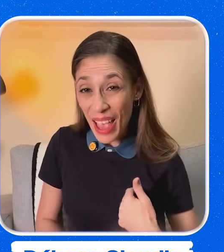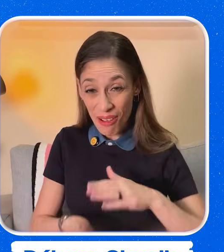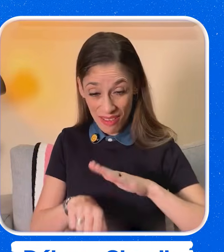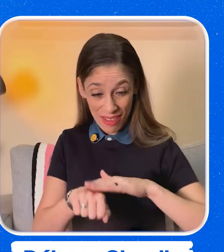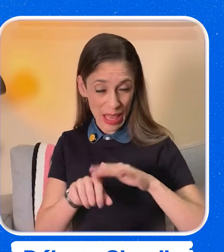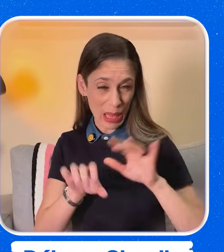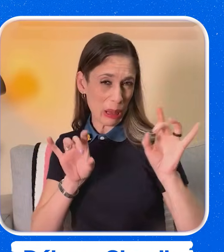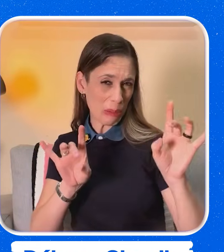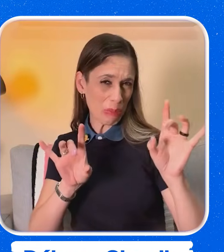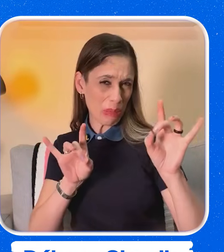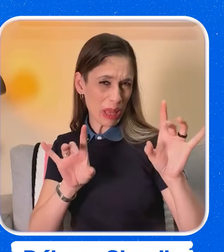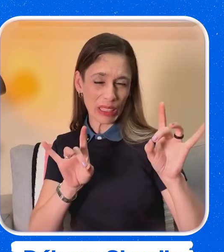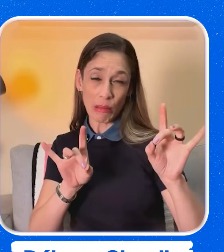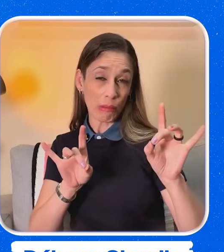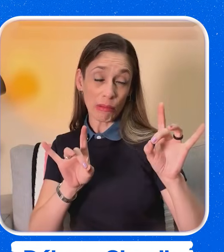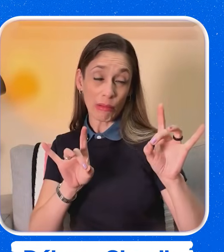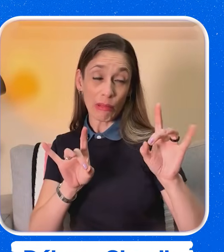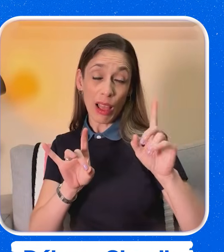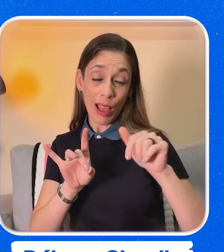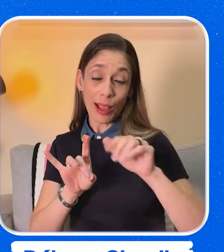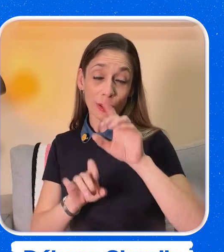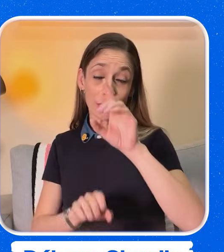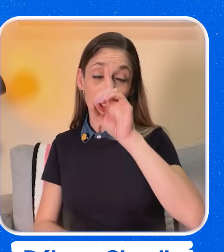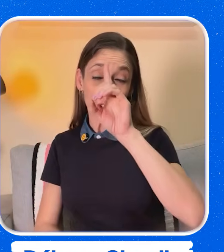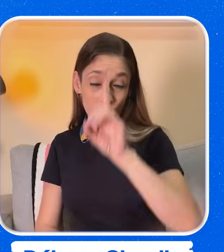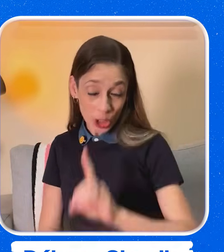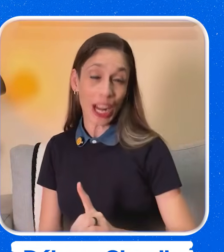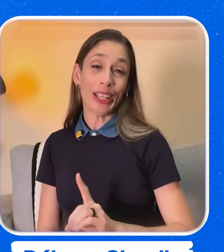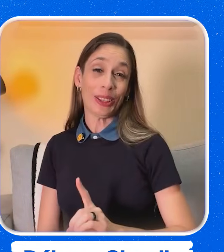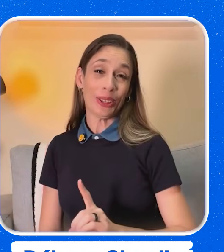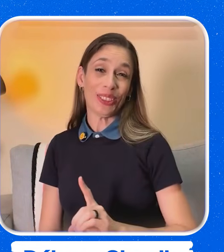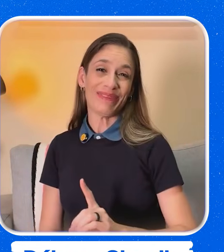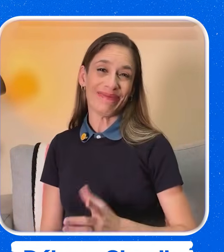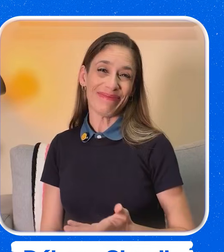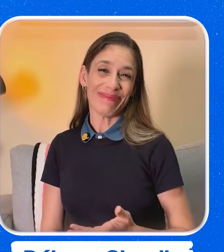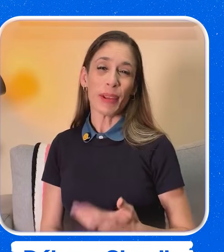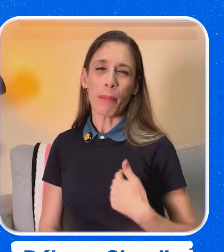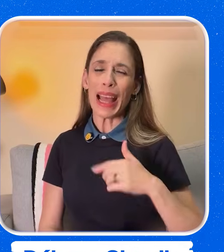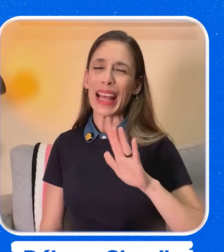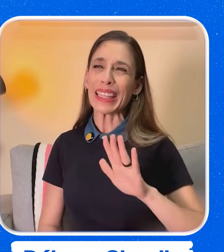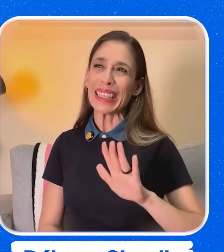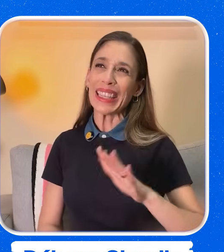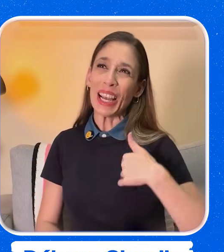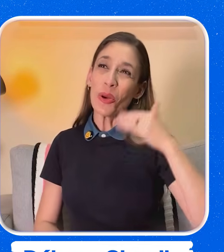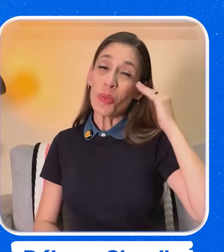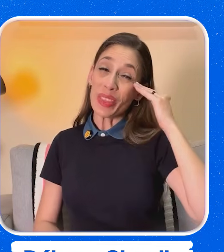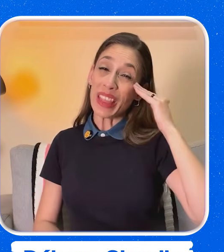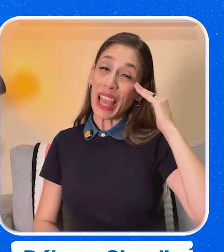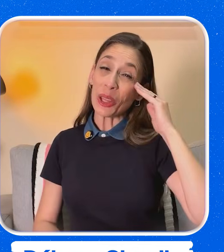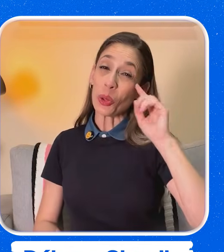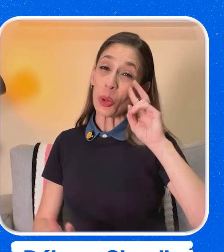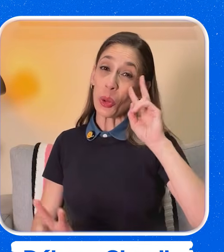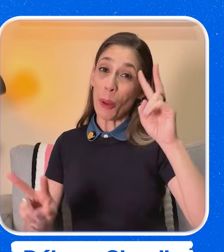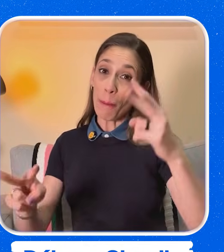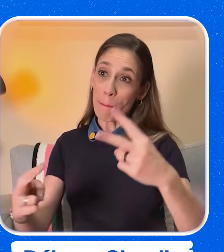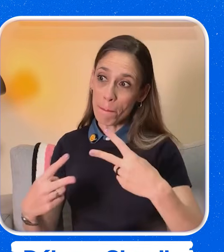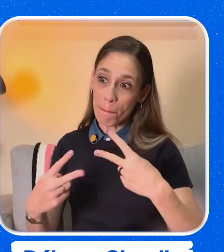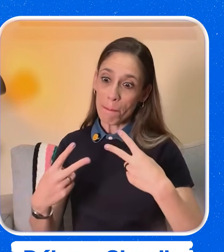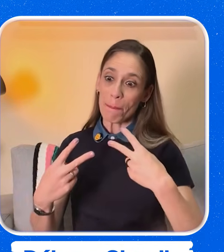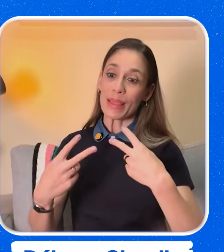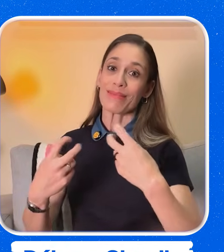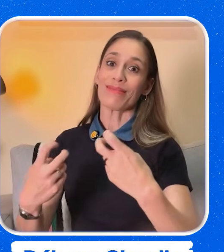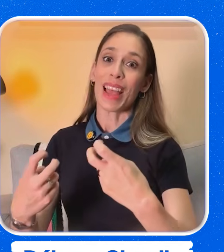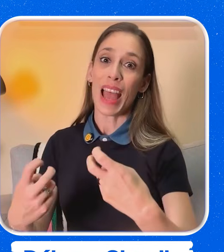enquanto profissional. Mas entendo o olhar das pessoas, né? De mirar o trabalho, de achar bonito, né?